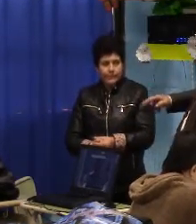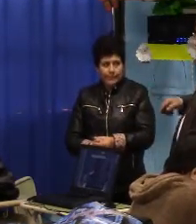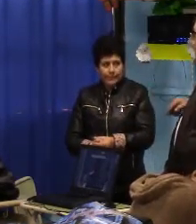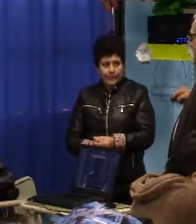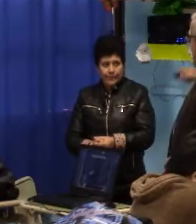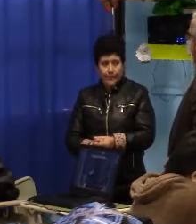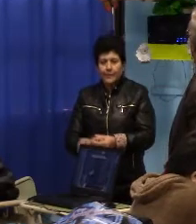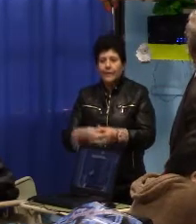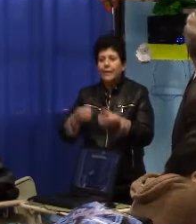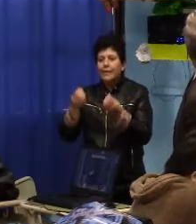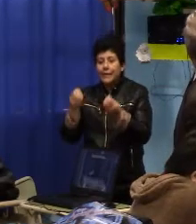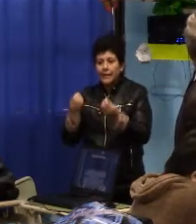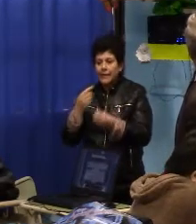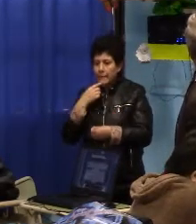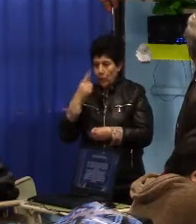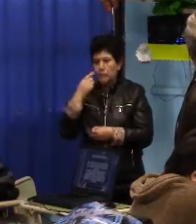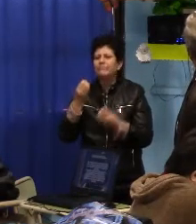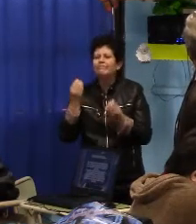Y miren lo que hicieron.